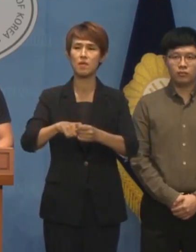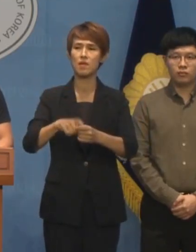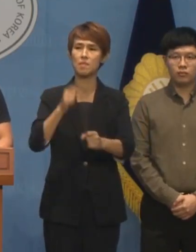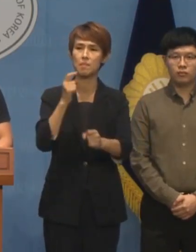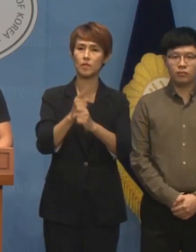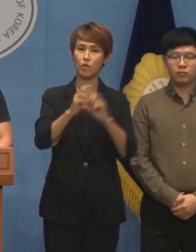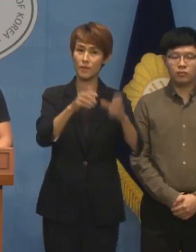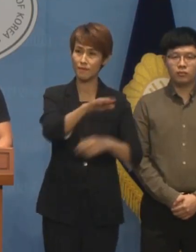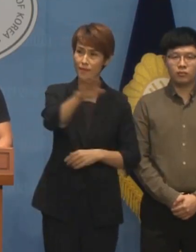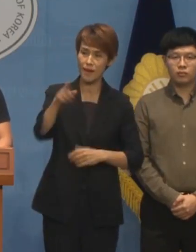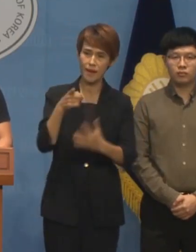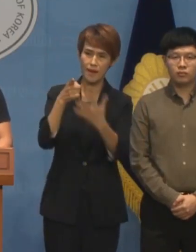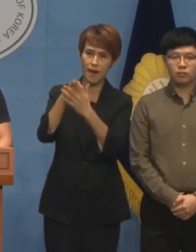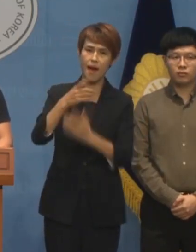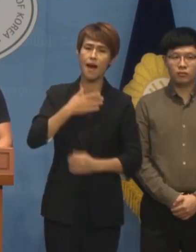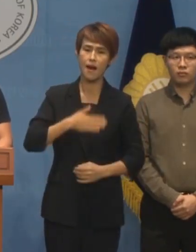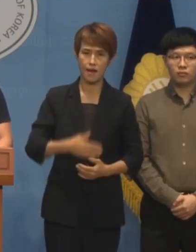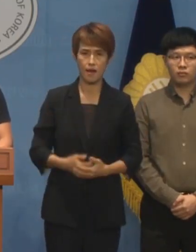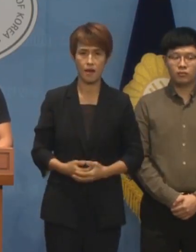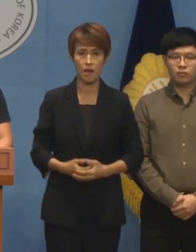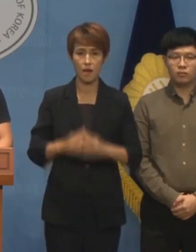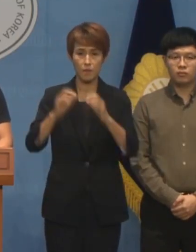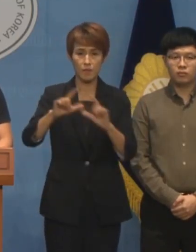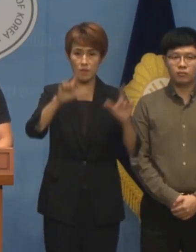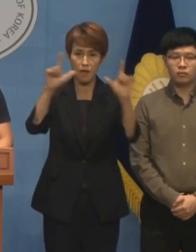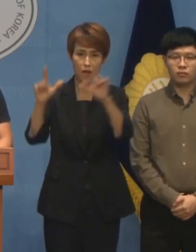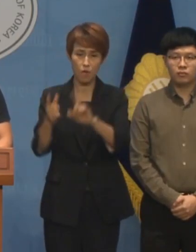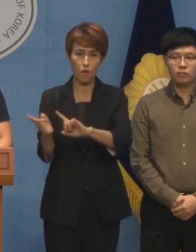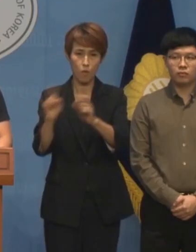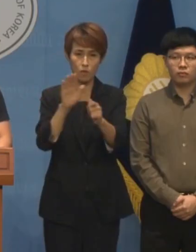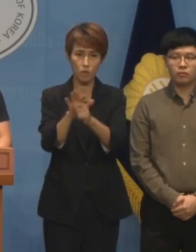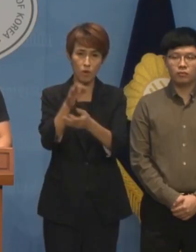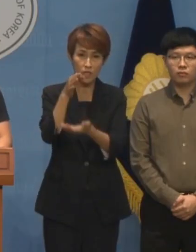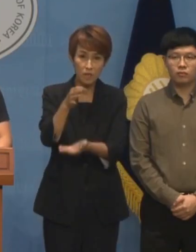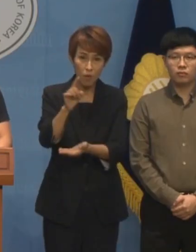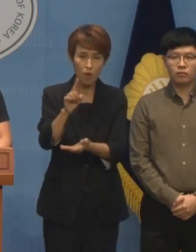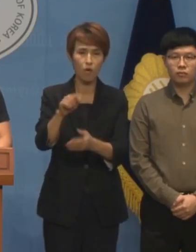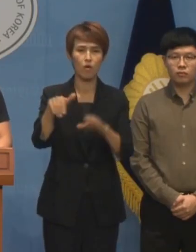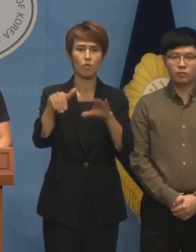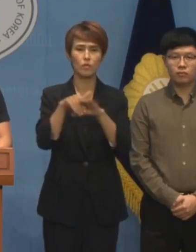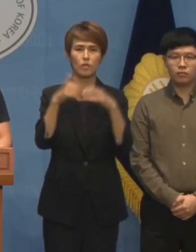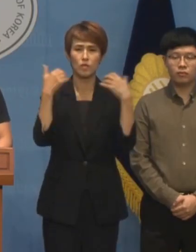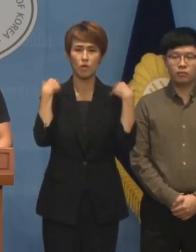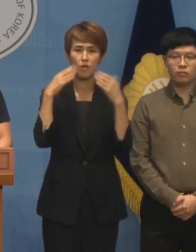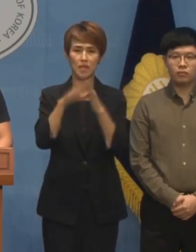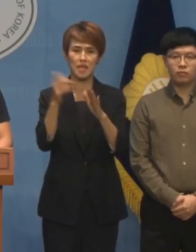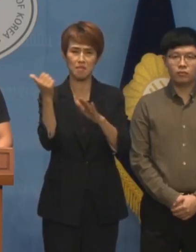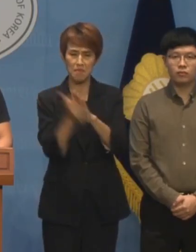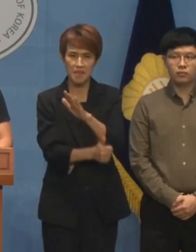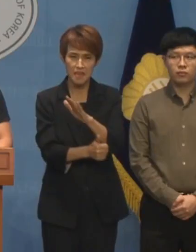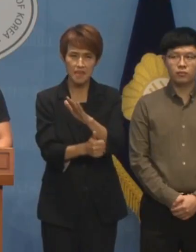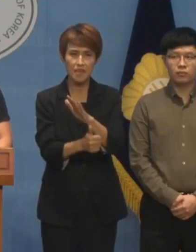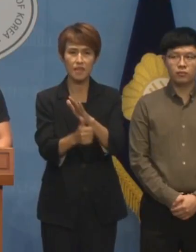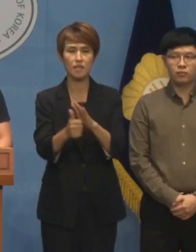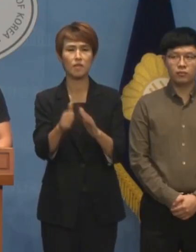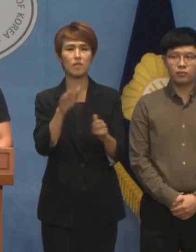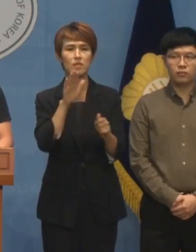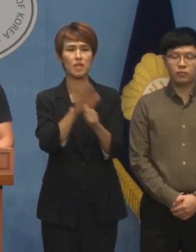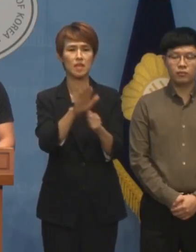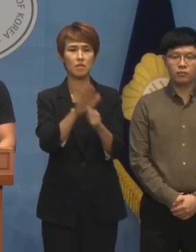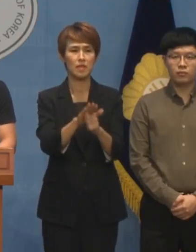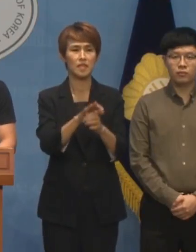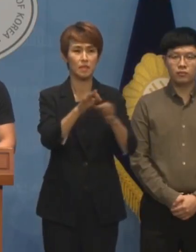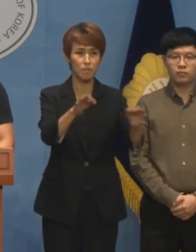간파하였음을 의미합니다. 민생회복 지원금의 실체는 문재인 정권의 실패한 재난지원금 변형에